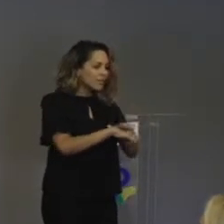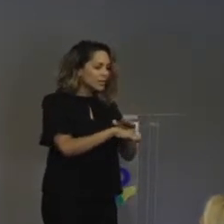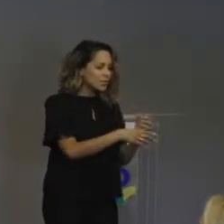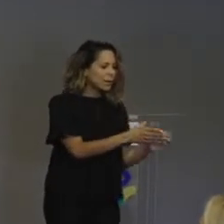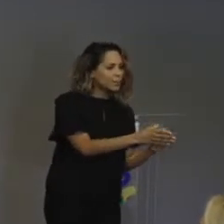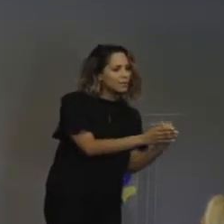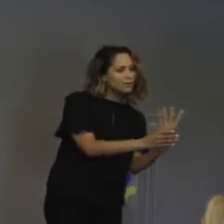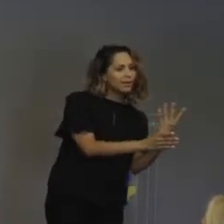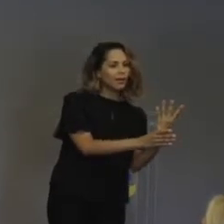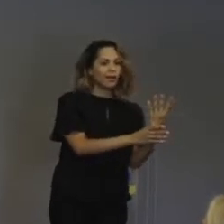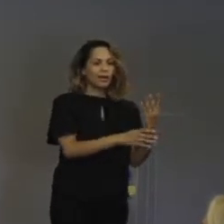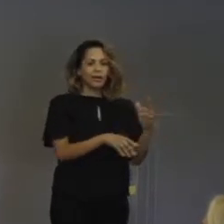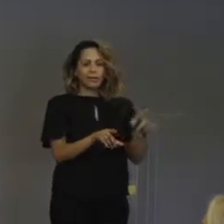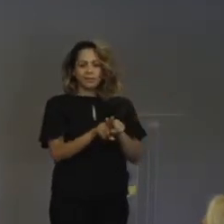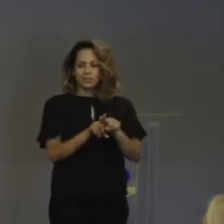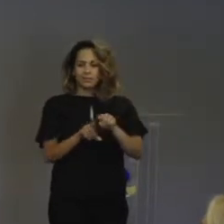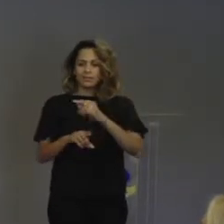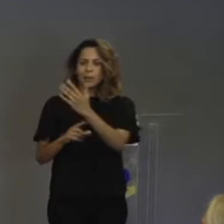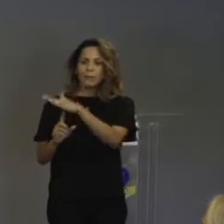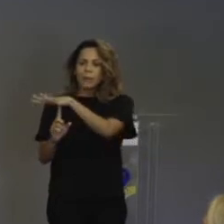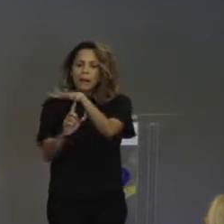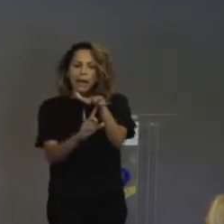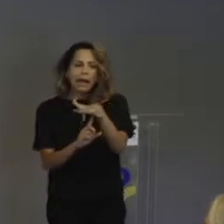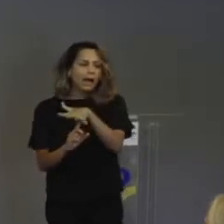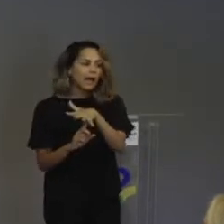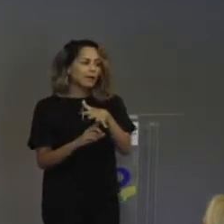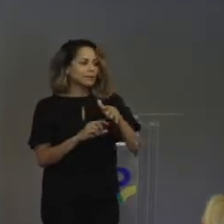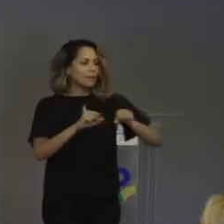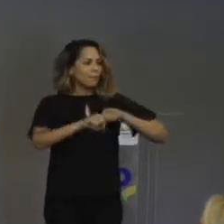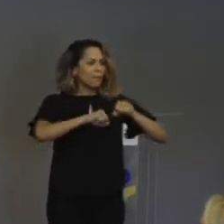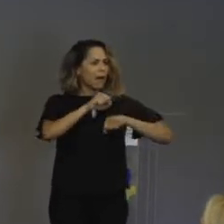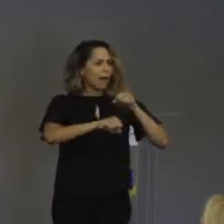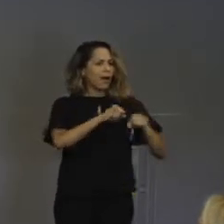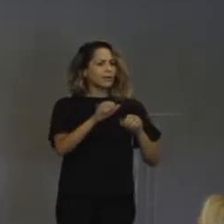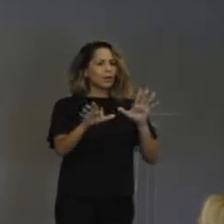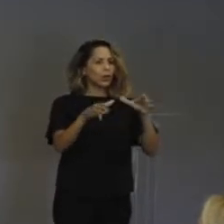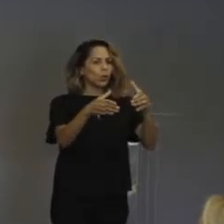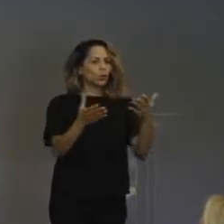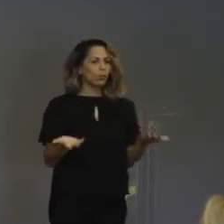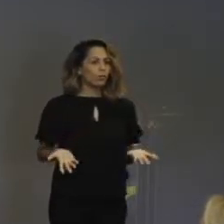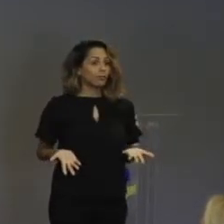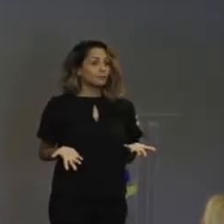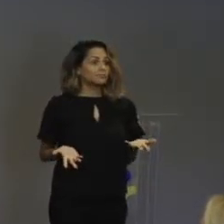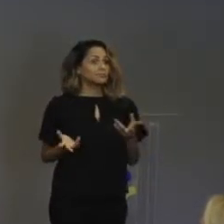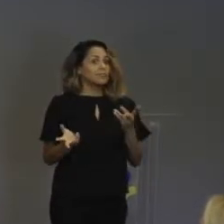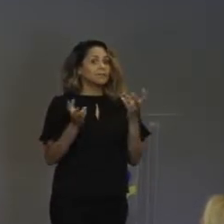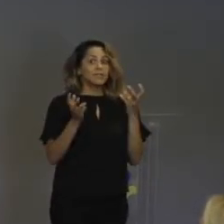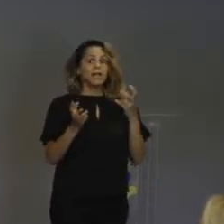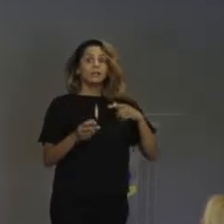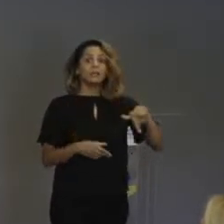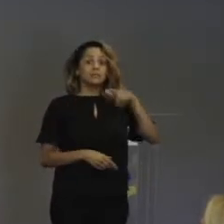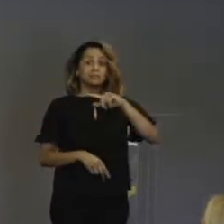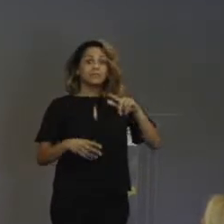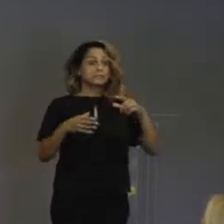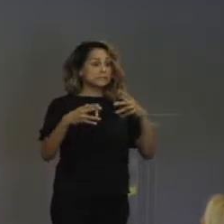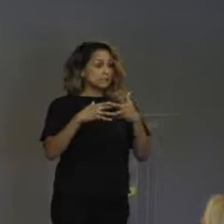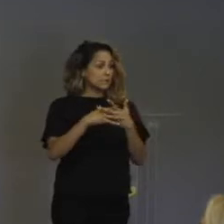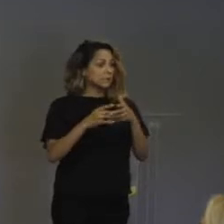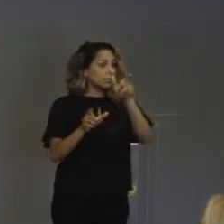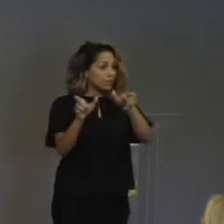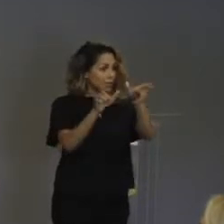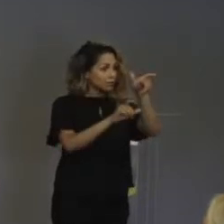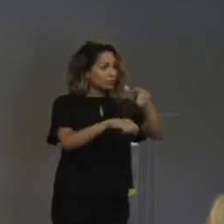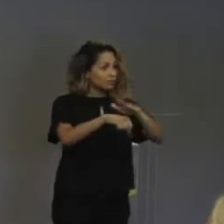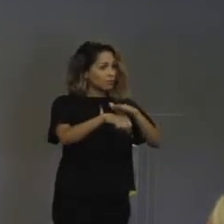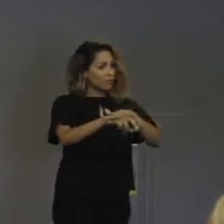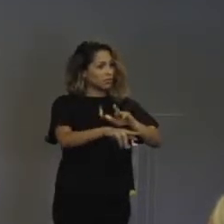Praça, daí vem todos os movimentos de bikes, daí a gente perceber a gente faz a diferença na cidade. E o mais potente disso